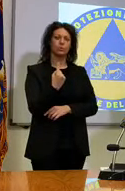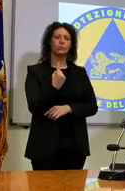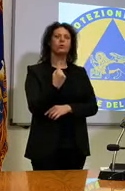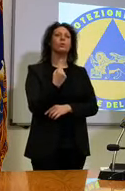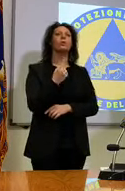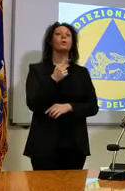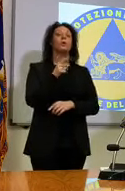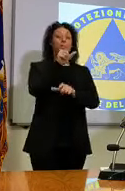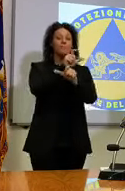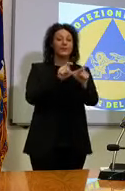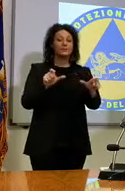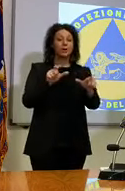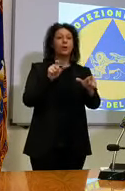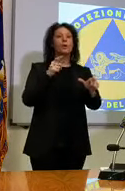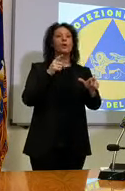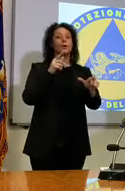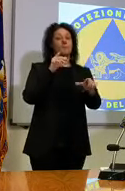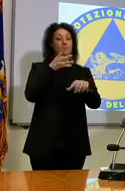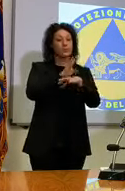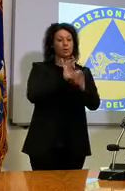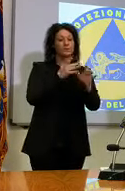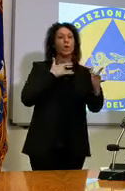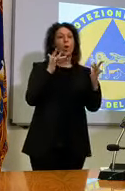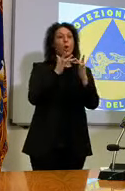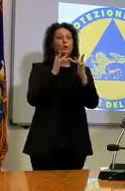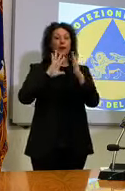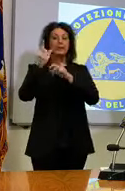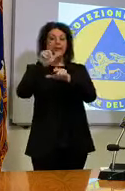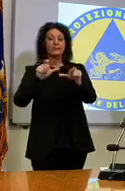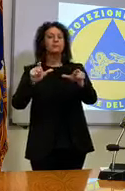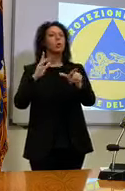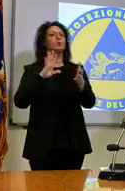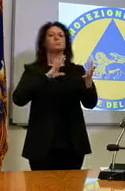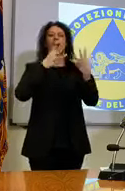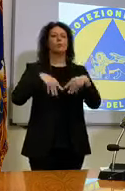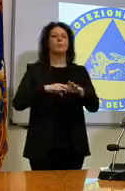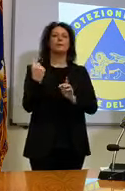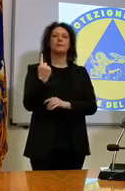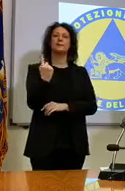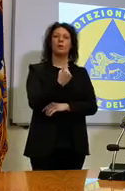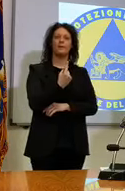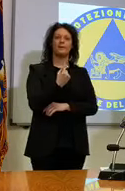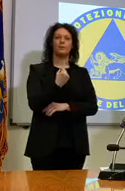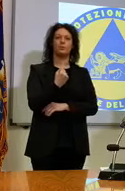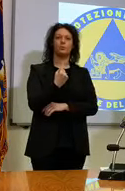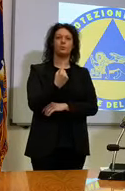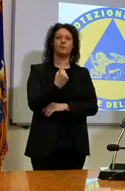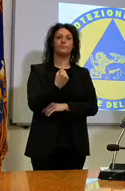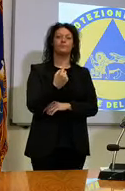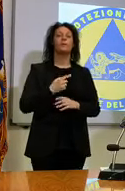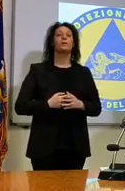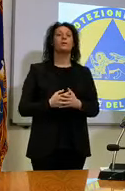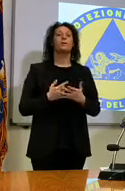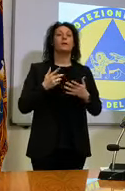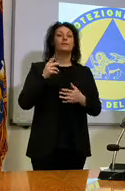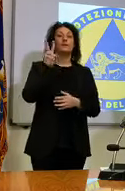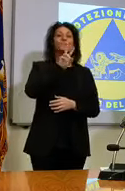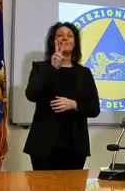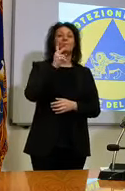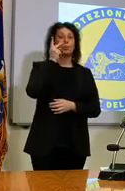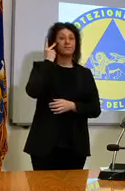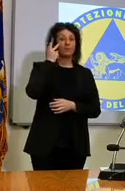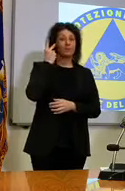dei positivi, isolamento. Dopodiché, il 22 febbraio, la sera alle 6 di sera,